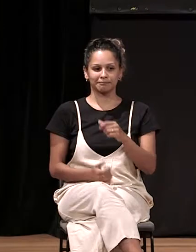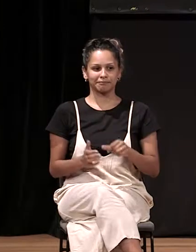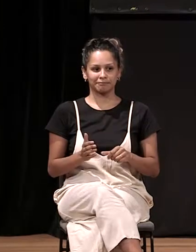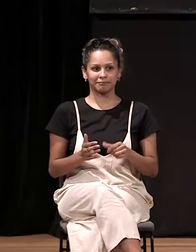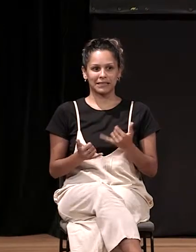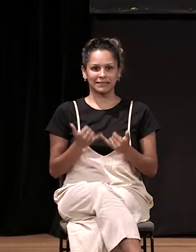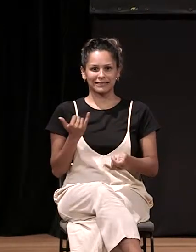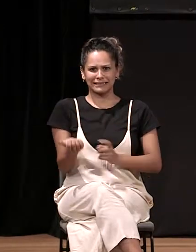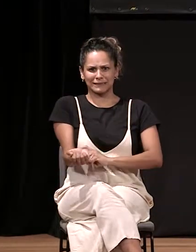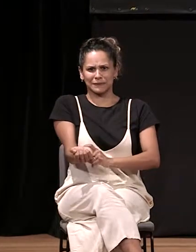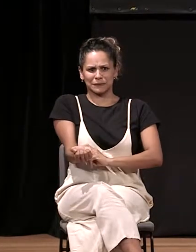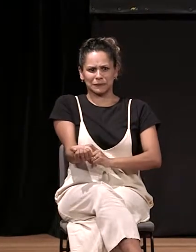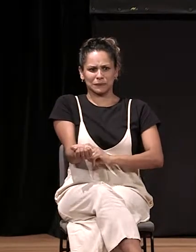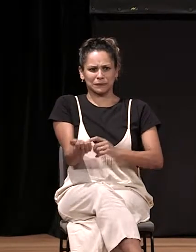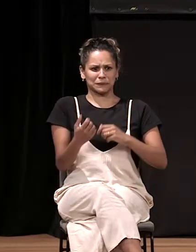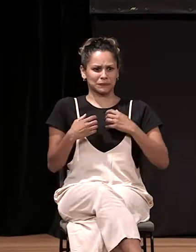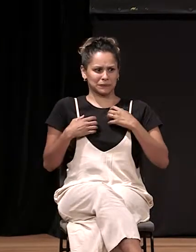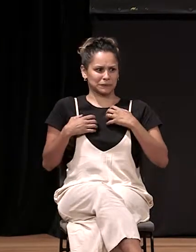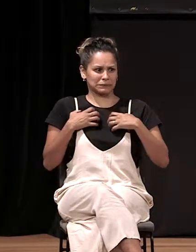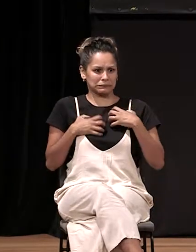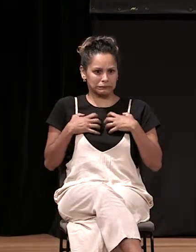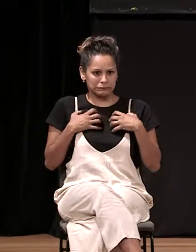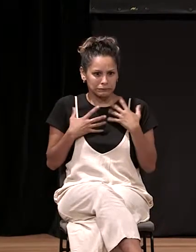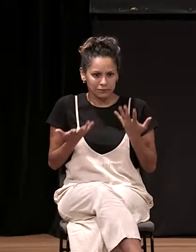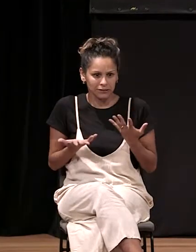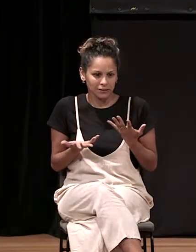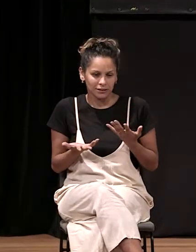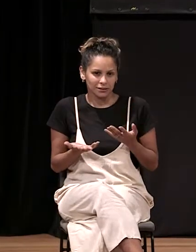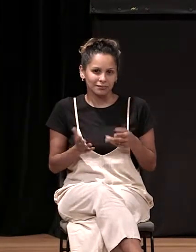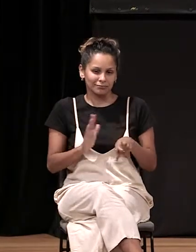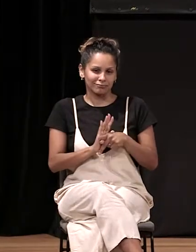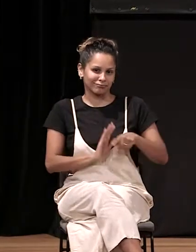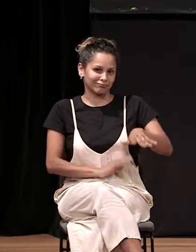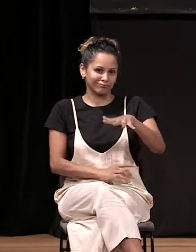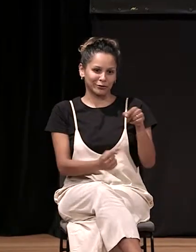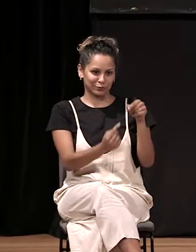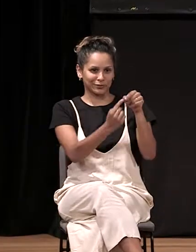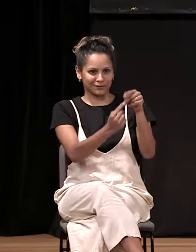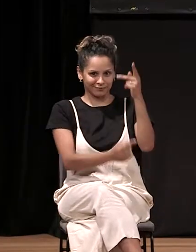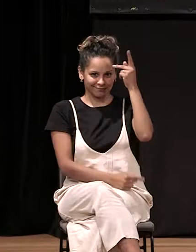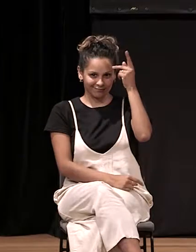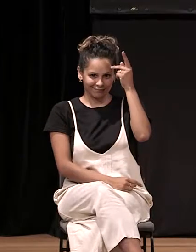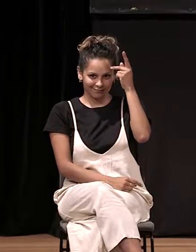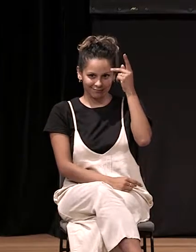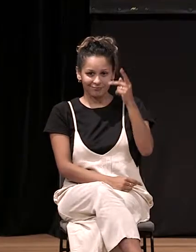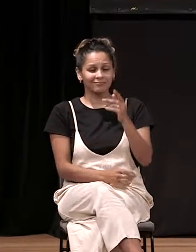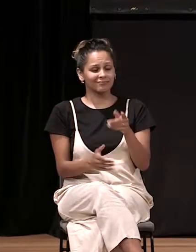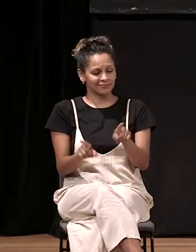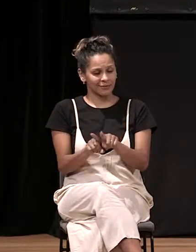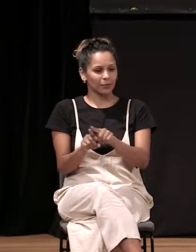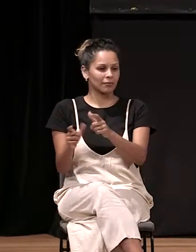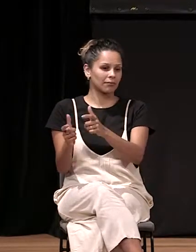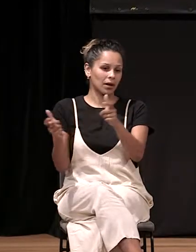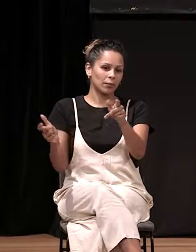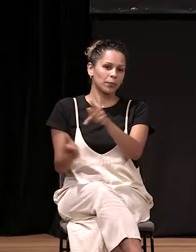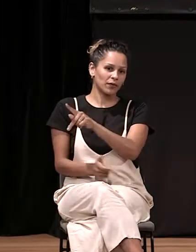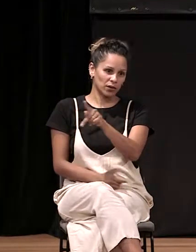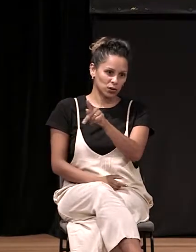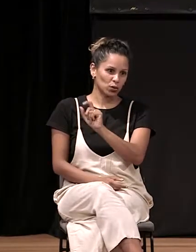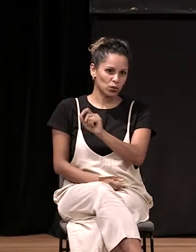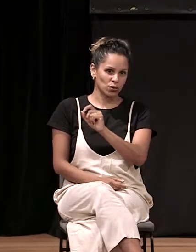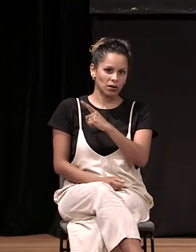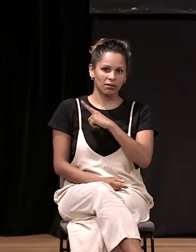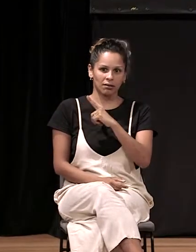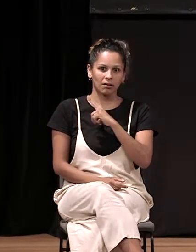de estresse. O quanto é estressante a nossa cidade. E hoje nós temos boa parte dos nossos professores com a questão do acúmulo, professores que